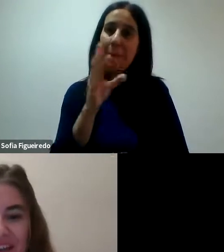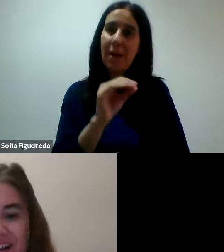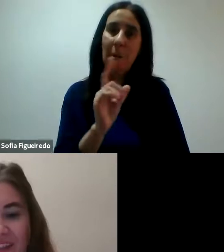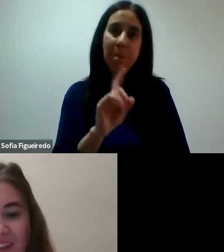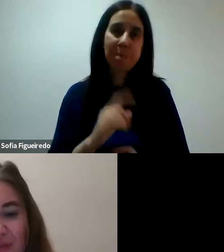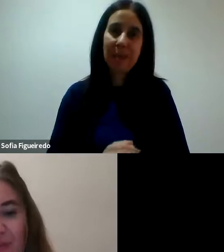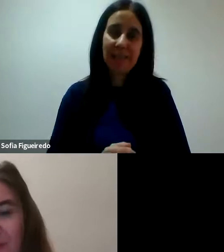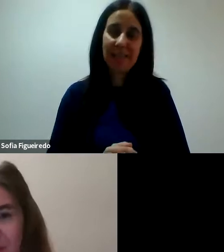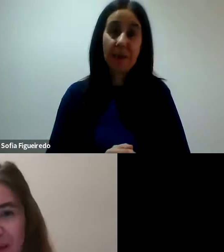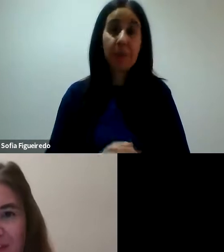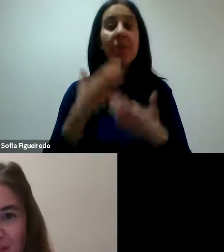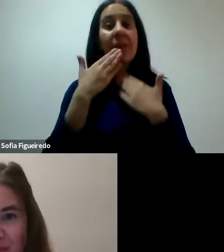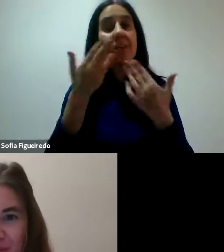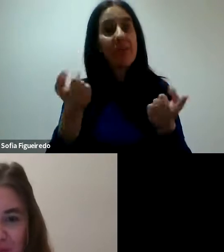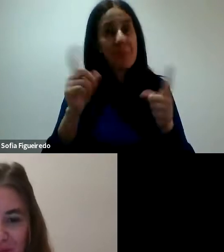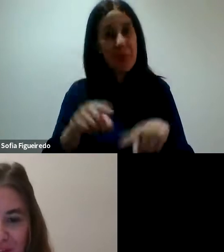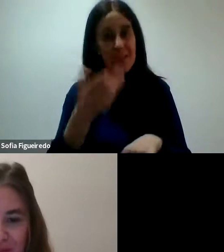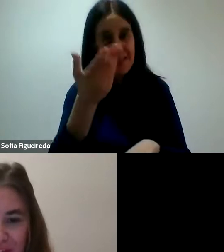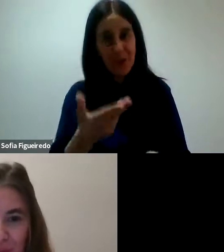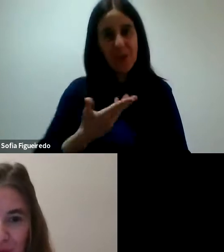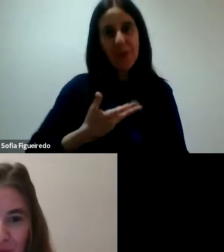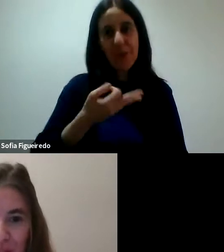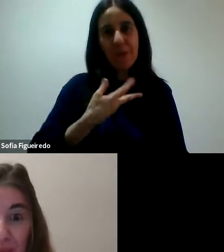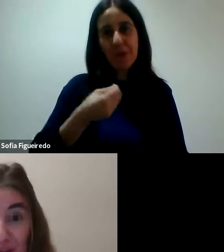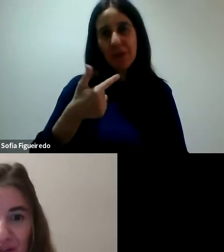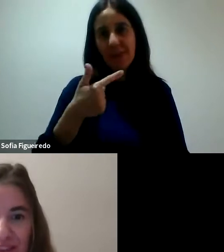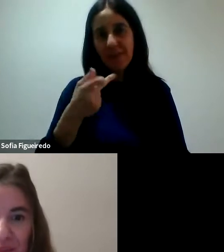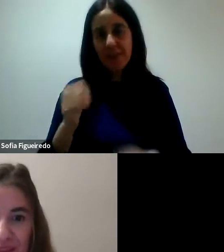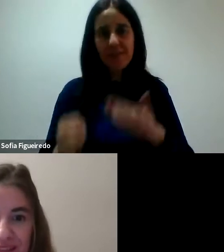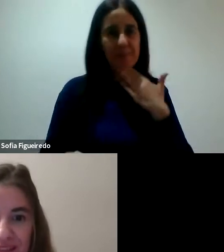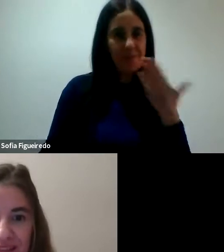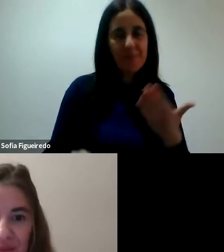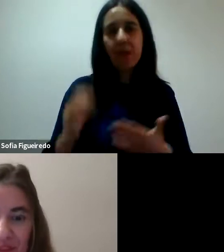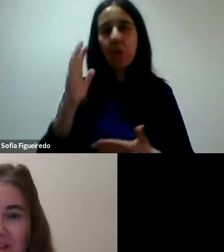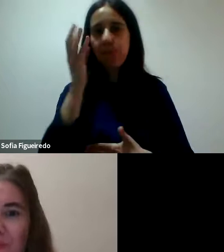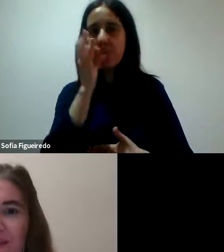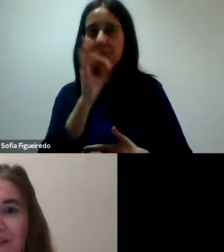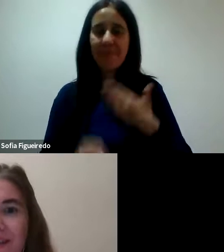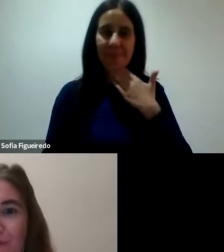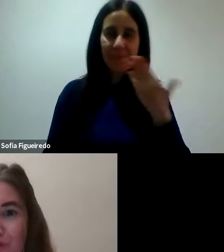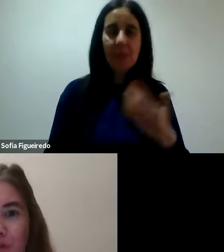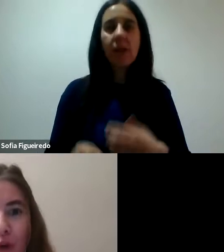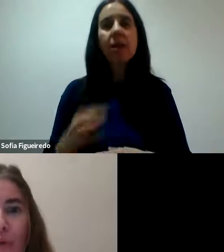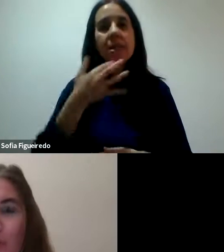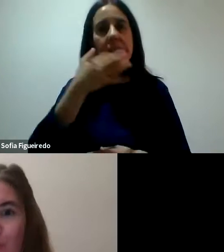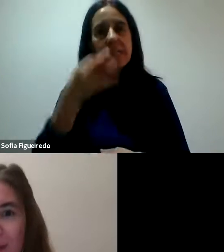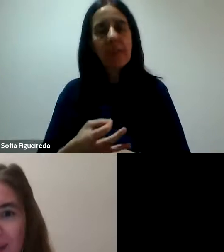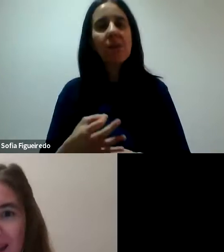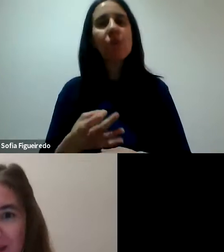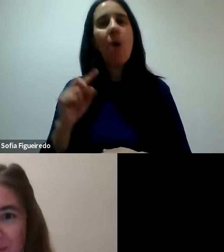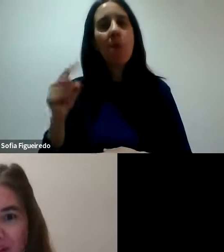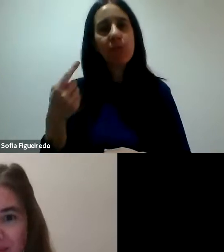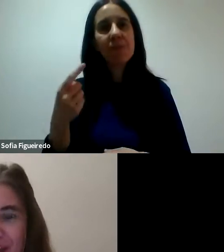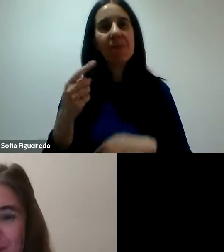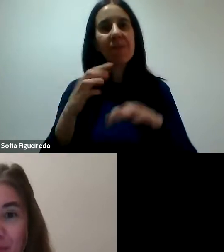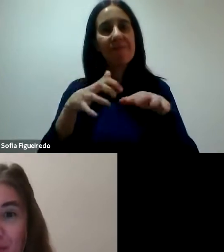perguntas. Agradeço uma vez mais ao Dr. Pedro Tavares pela excelente apresentação. Certamente teríamos um outro